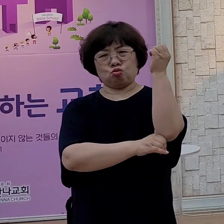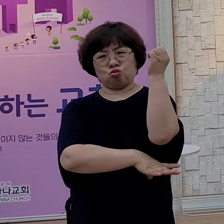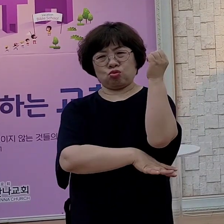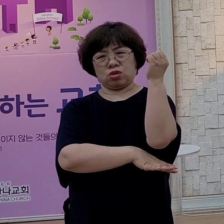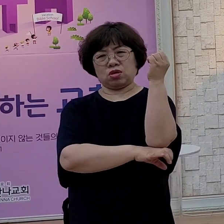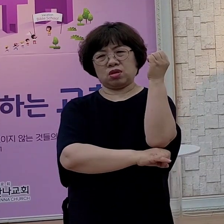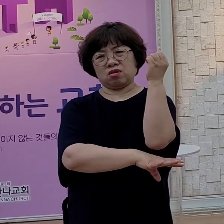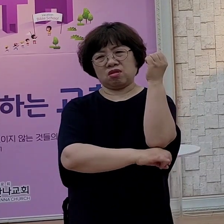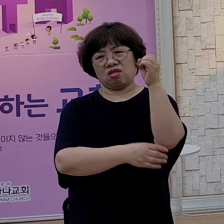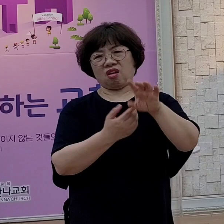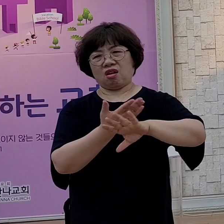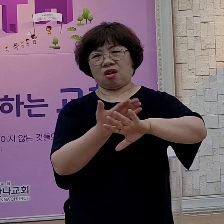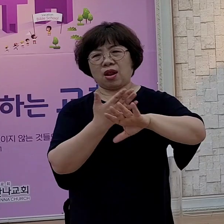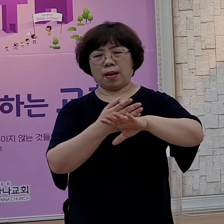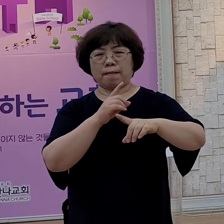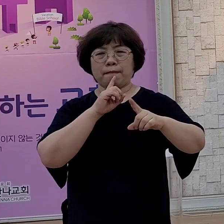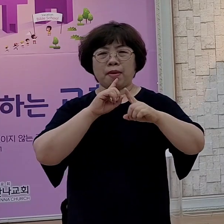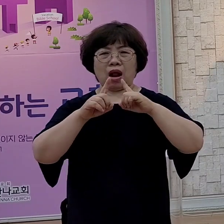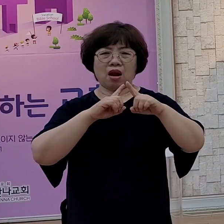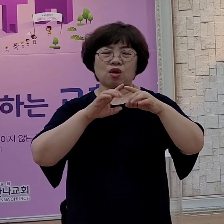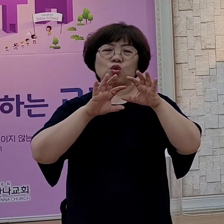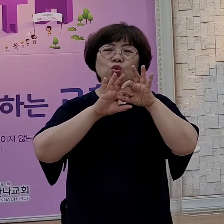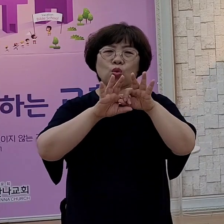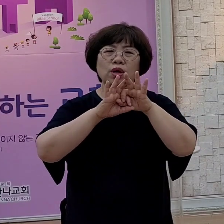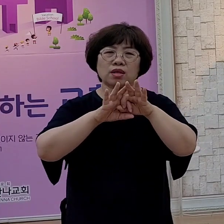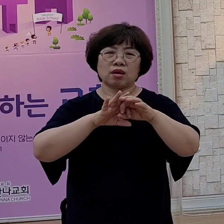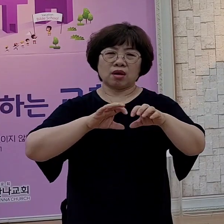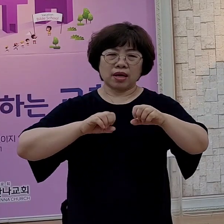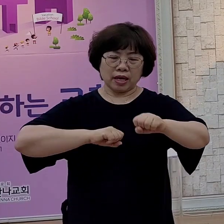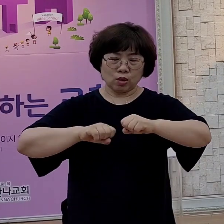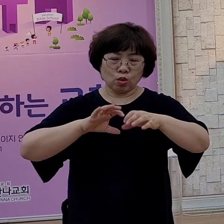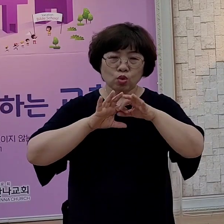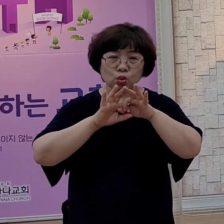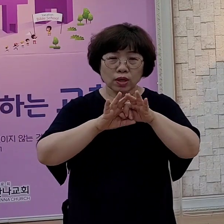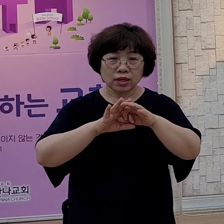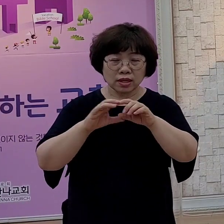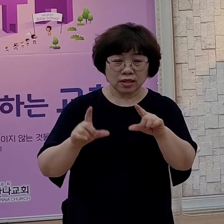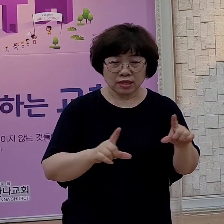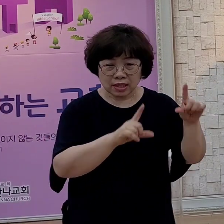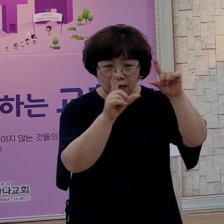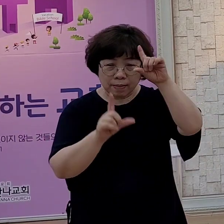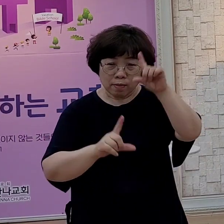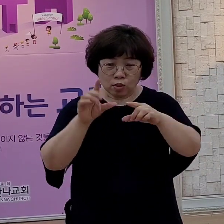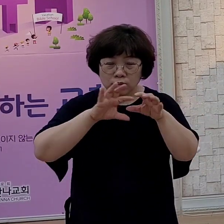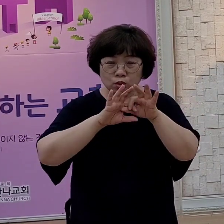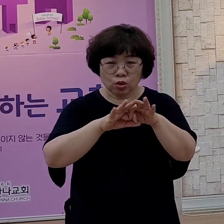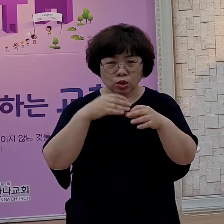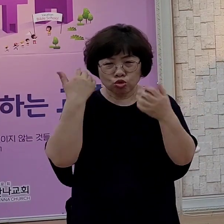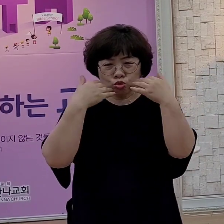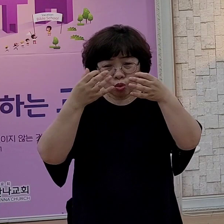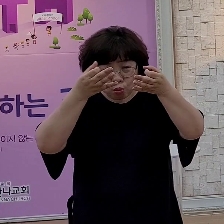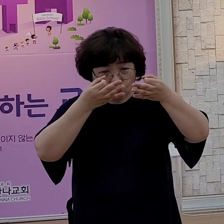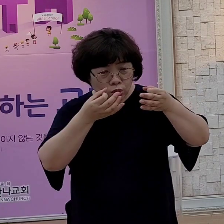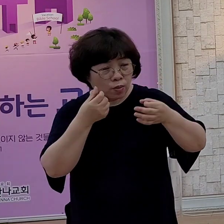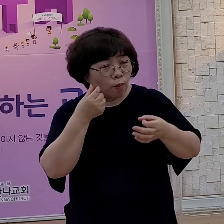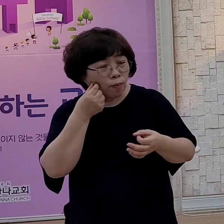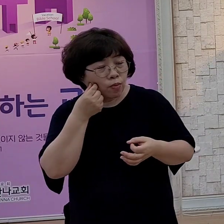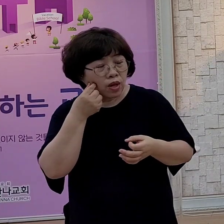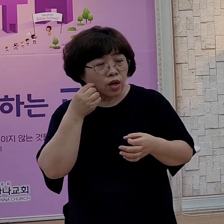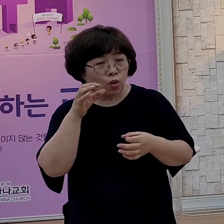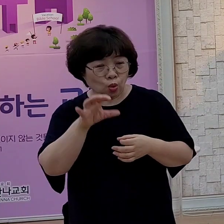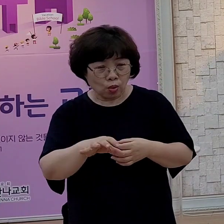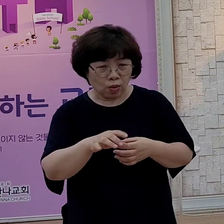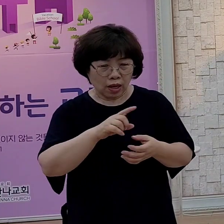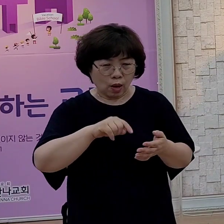나오느냐? 말로, 행실로, 생활 가운데서 아무도 보지 않는 곳에서 우리는 다 드러난단